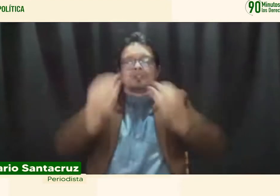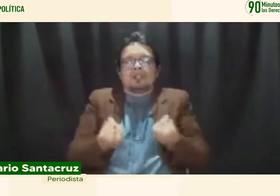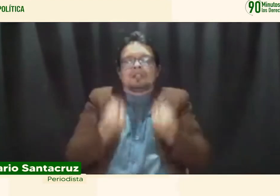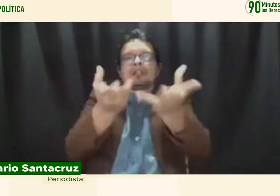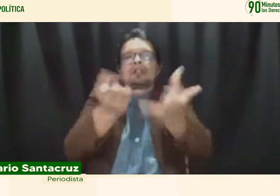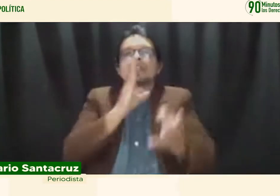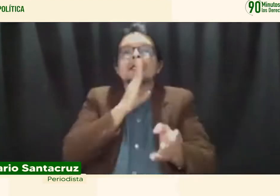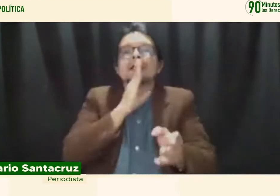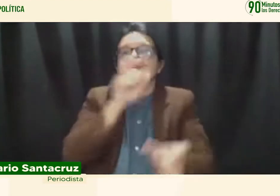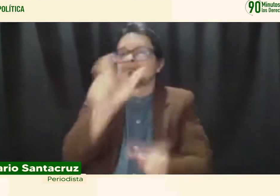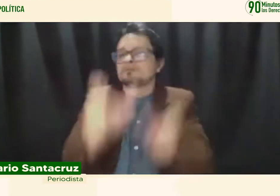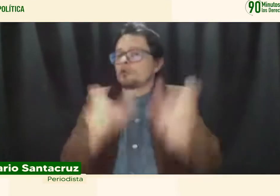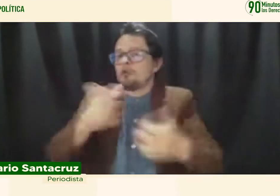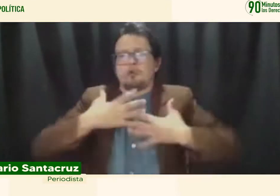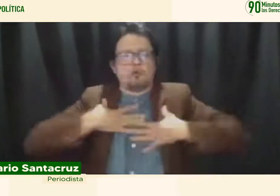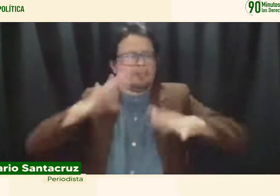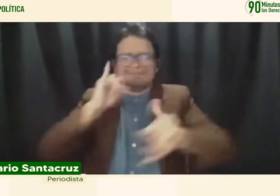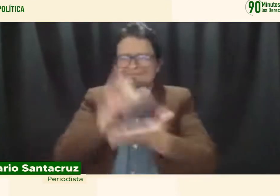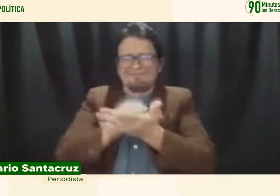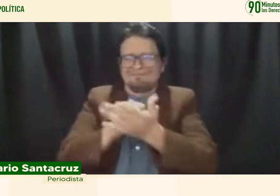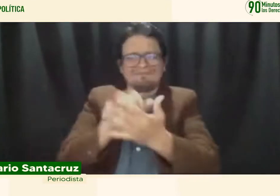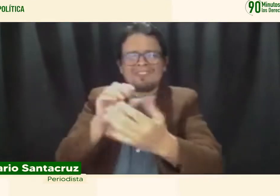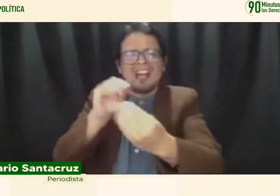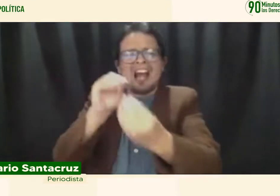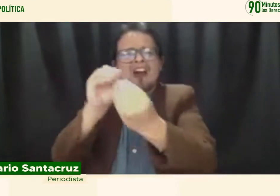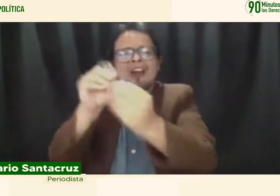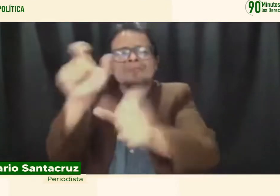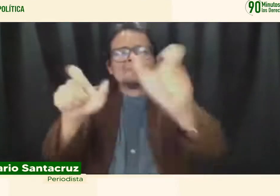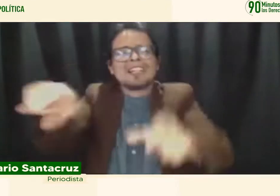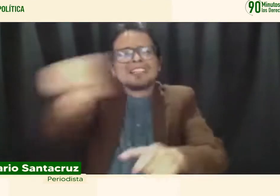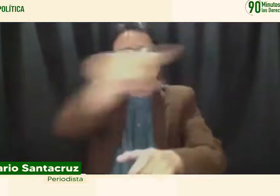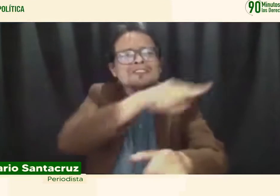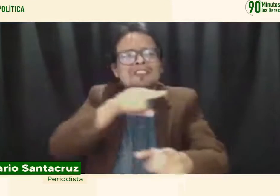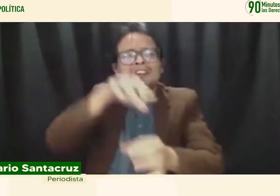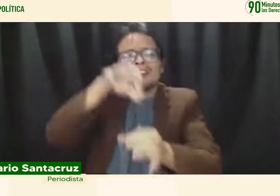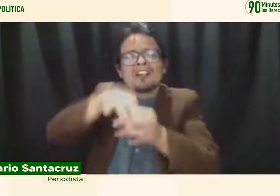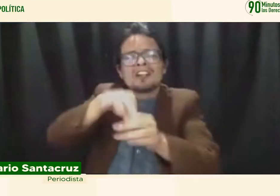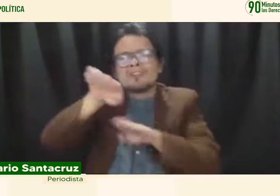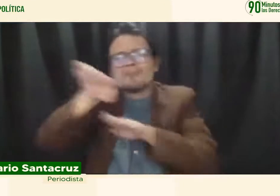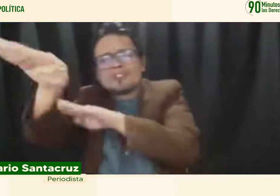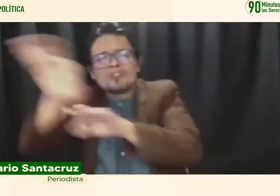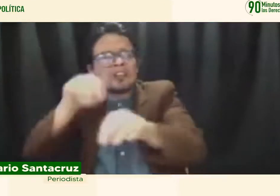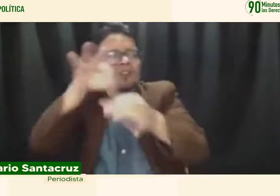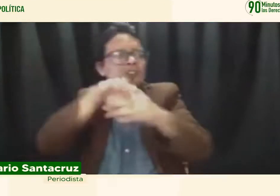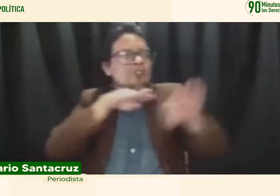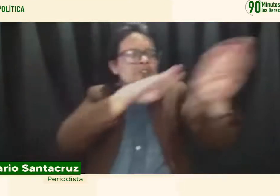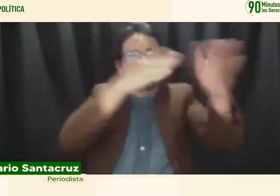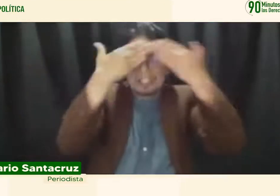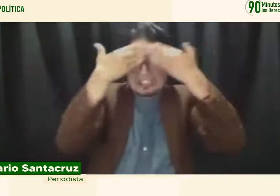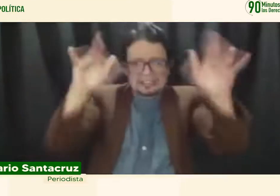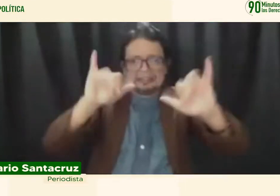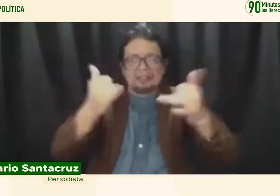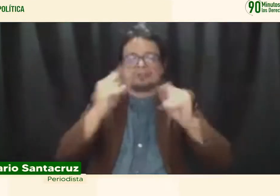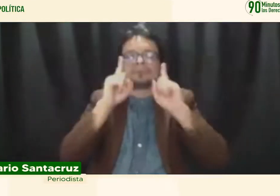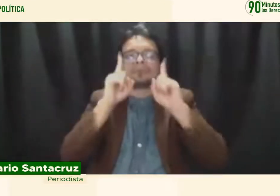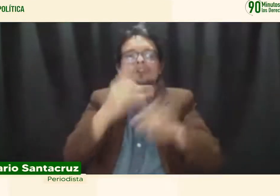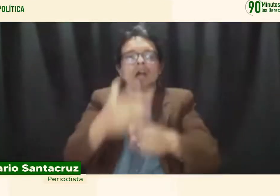que se explicará y se diera esa posición a todas las personas sordas desde frenas cólex diciéndoles que pueden votar libremente